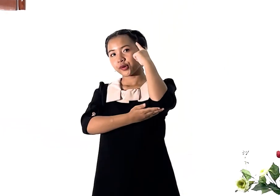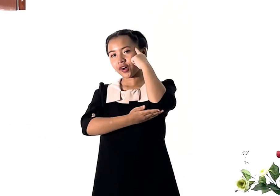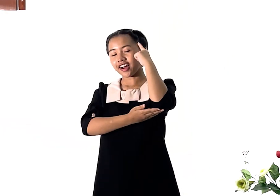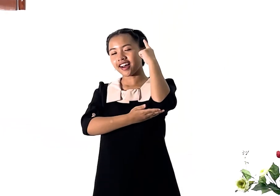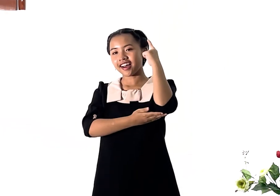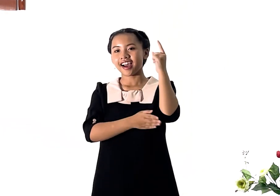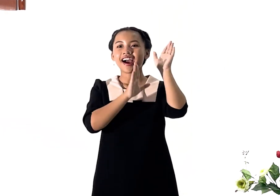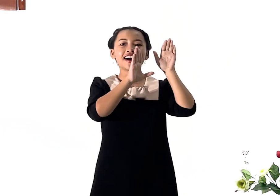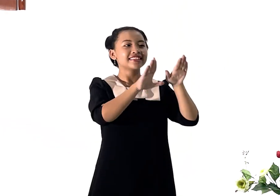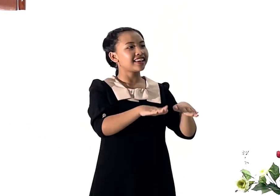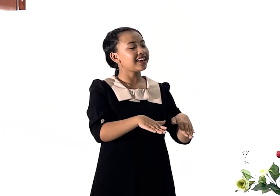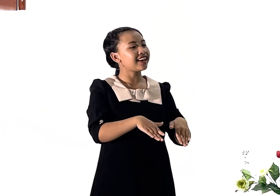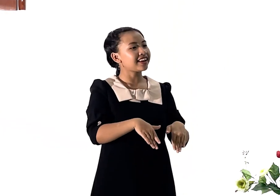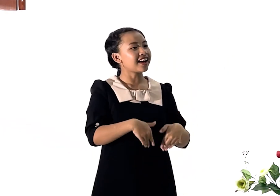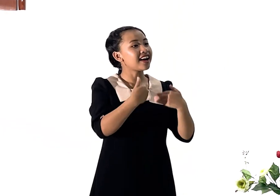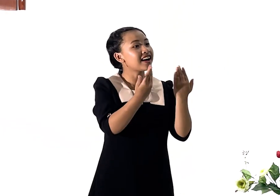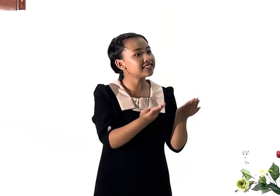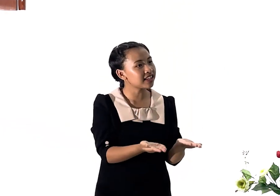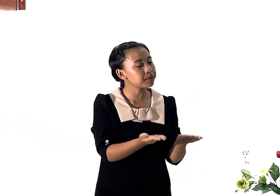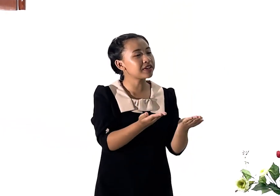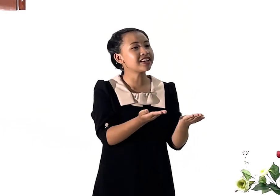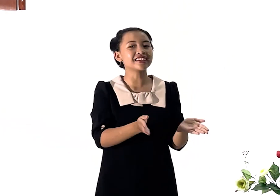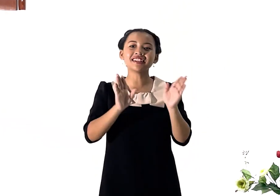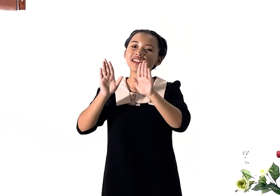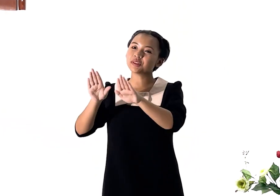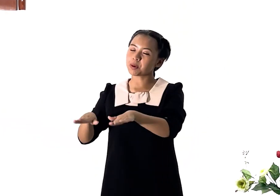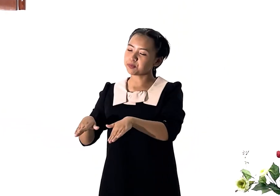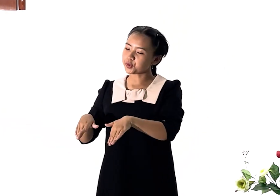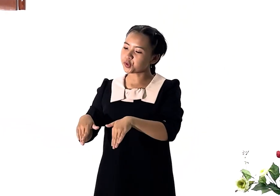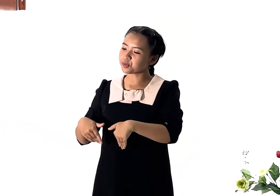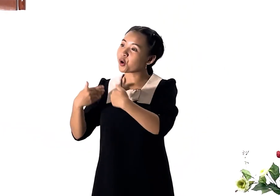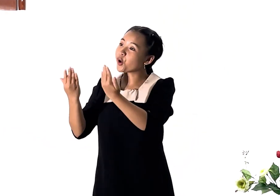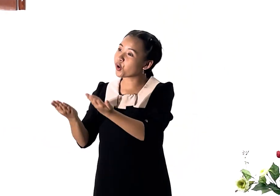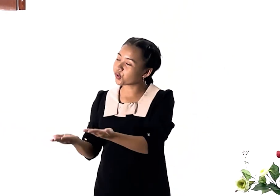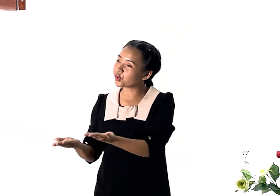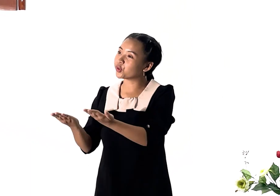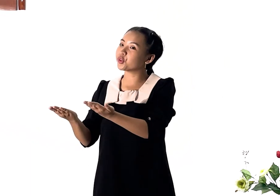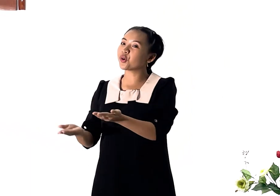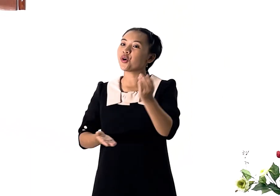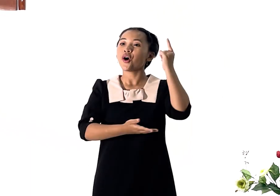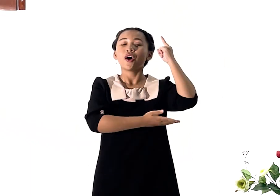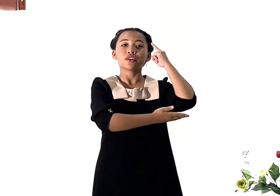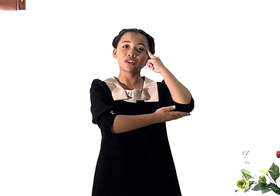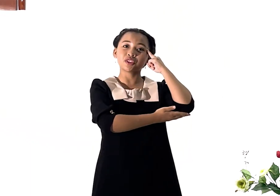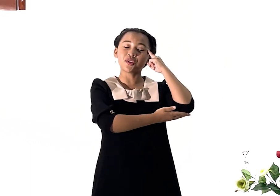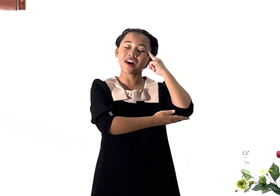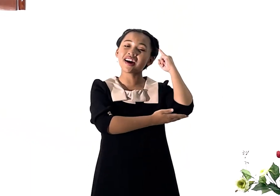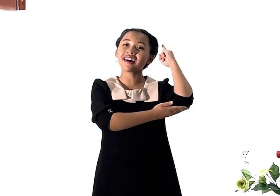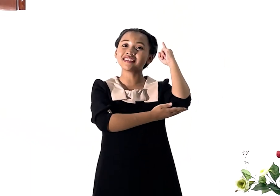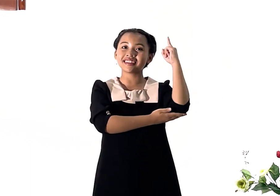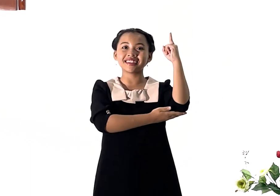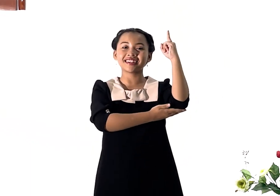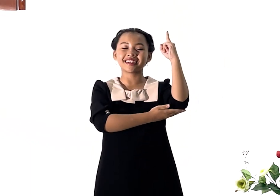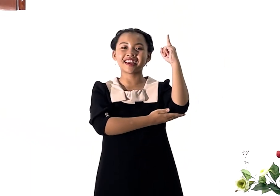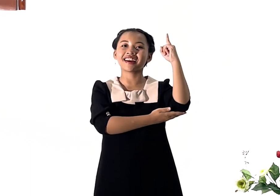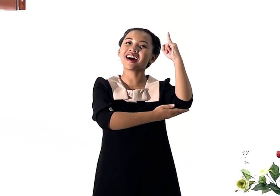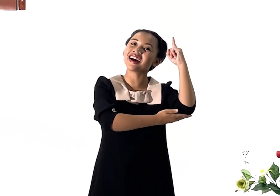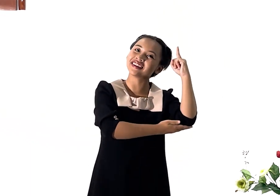것 내가 차비를 베풀며 옳고 온전한 이을